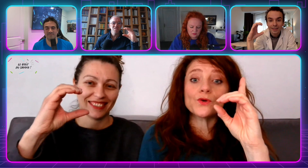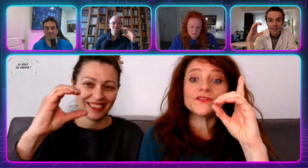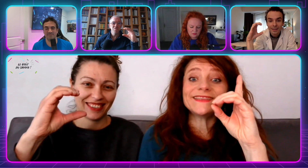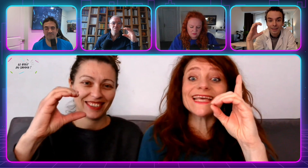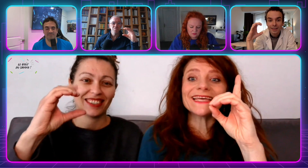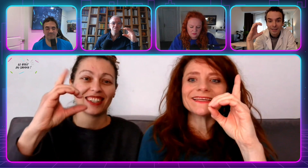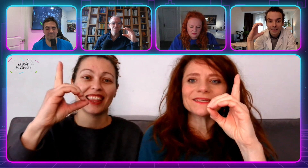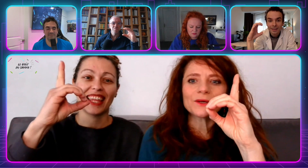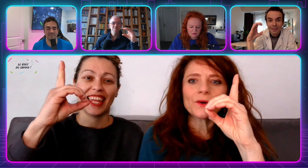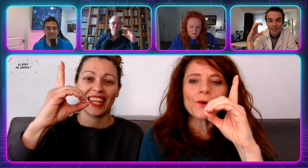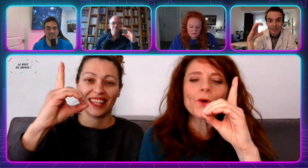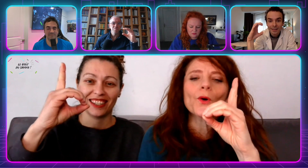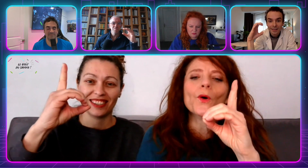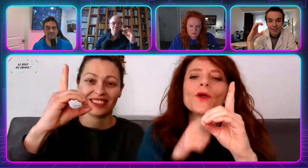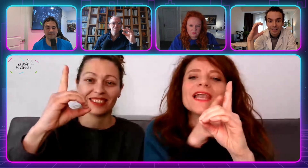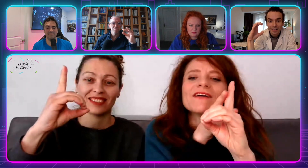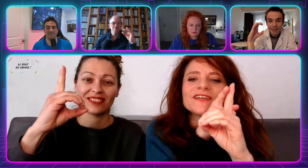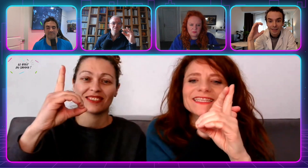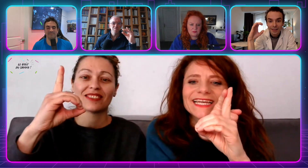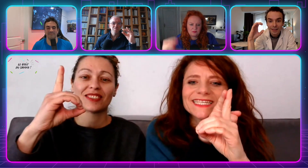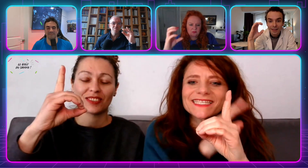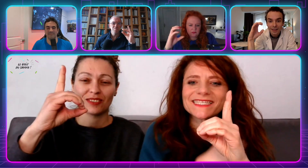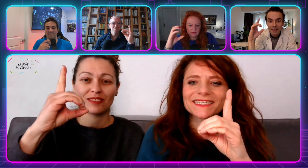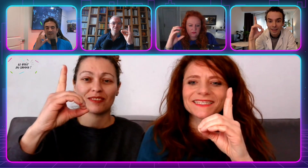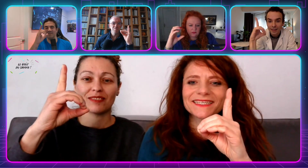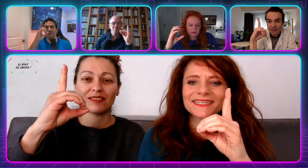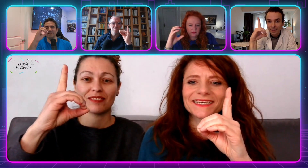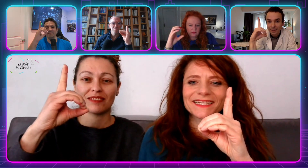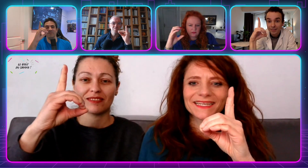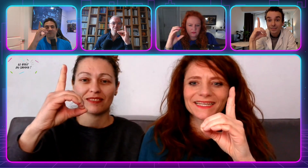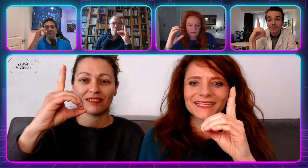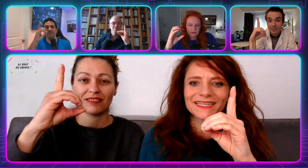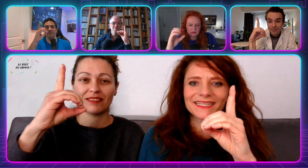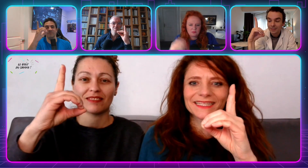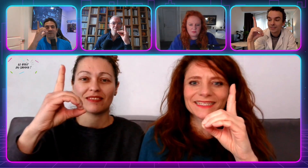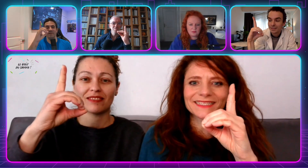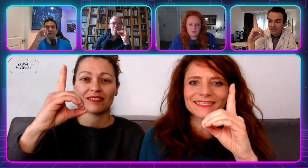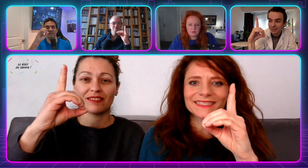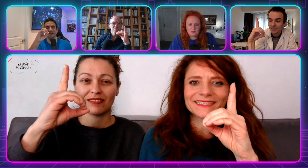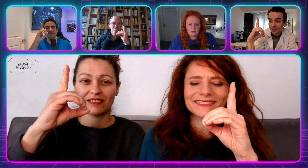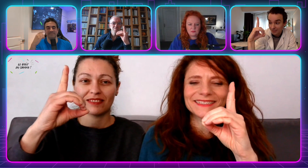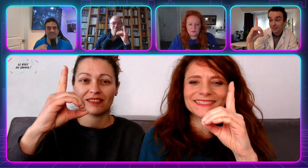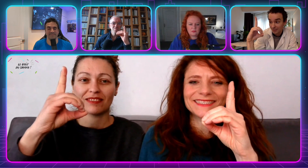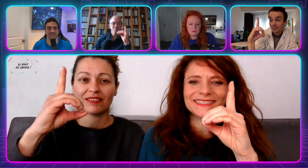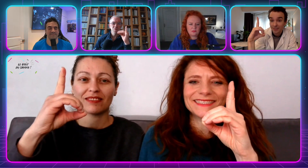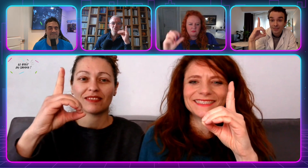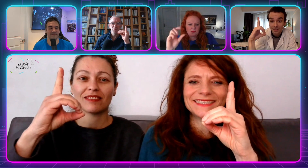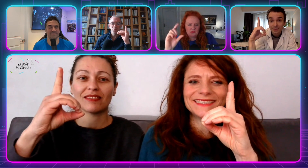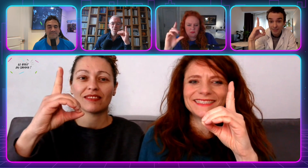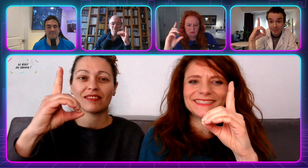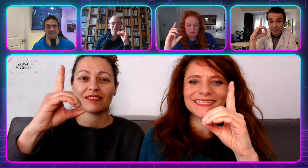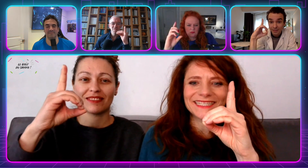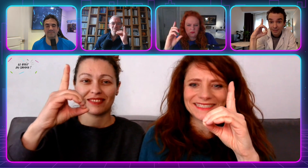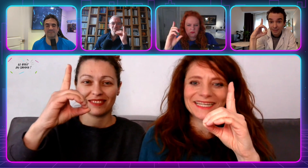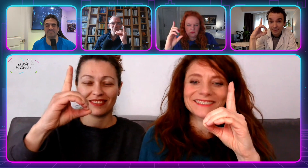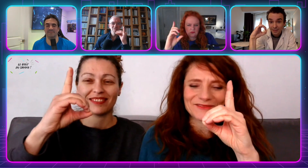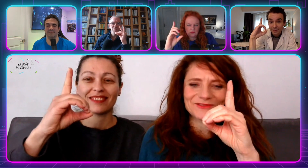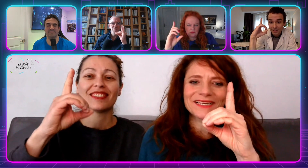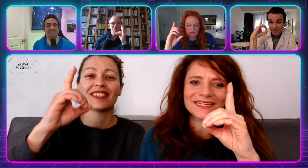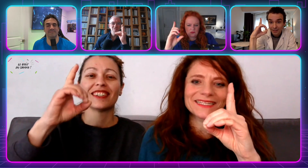Le D, on relève l'index. Ah, ça marche très bien. On voit bien le D. Je le vois bien, le D. Là. On dirait une Ah, t'as souris.